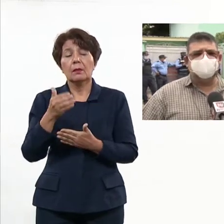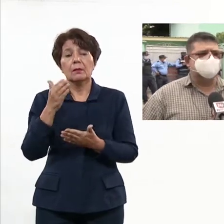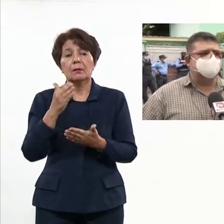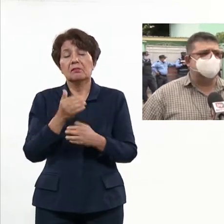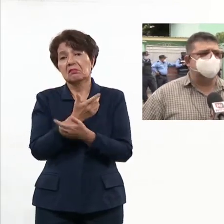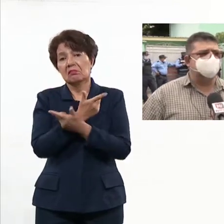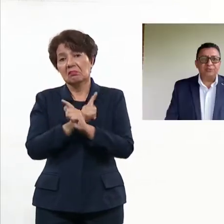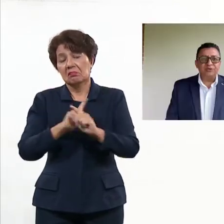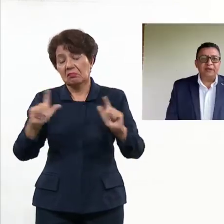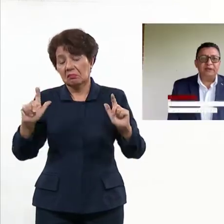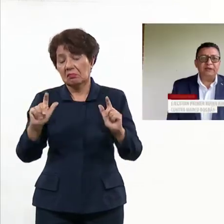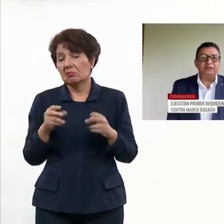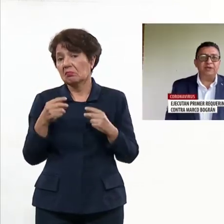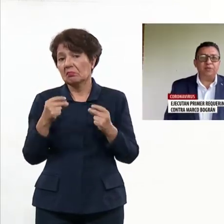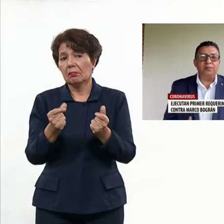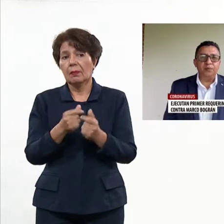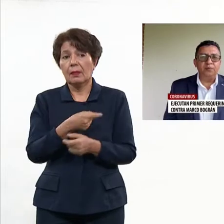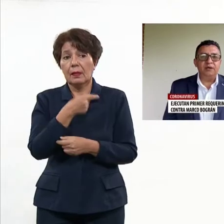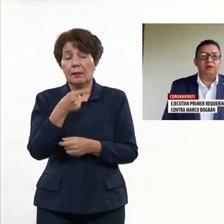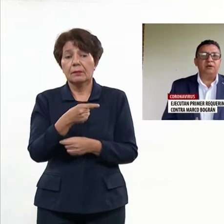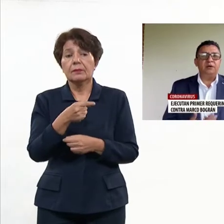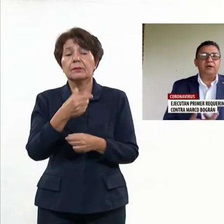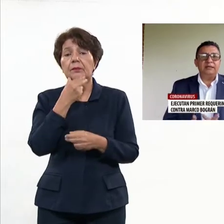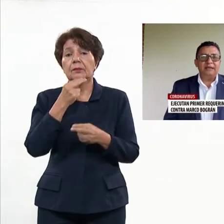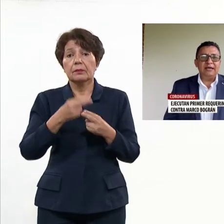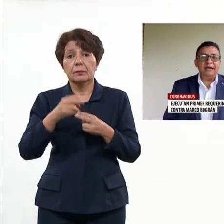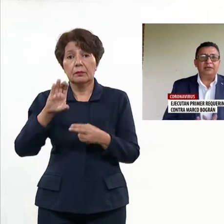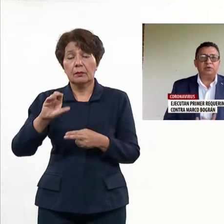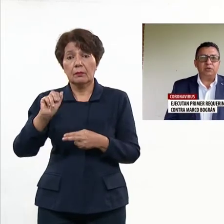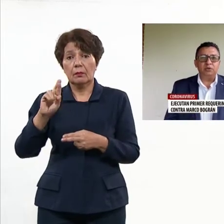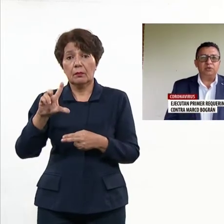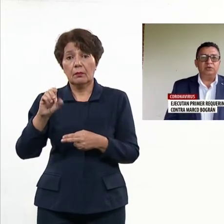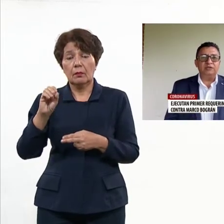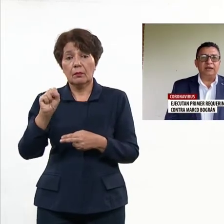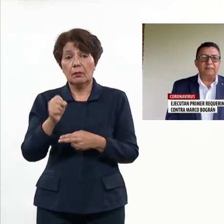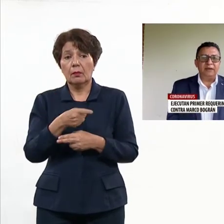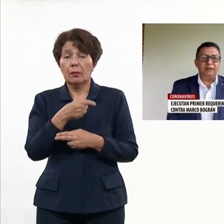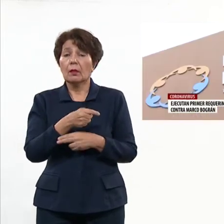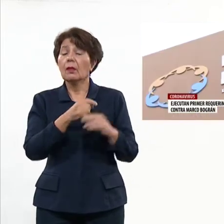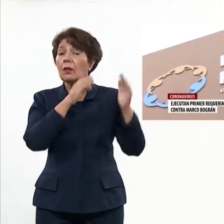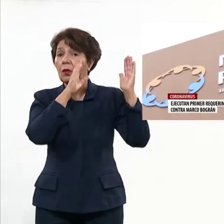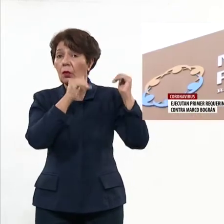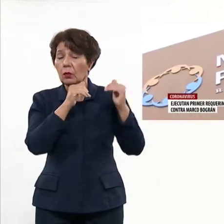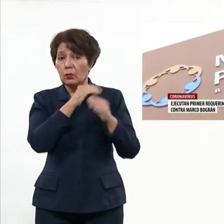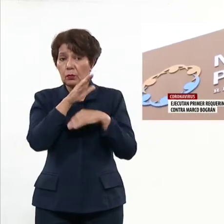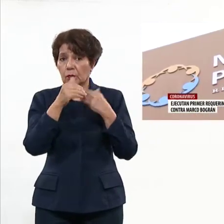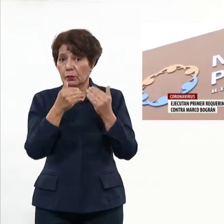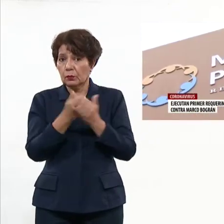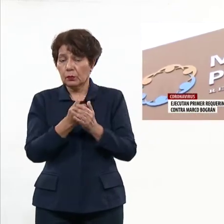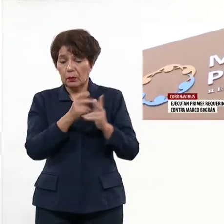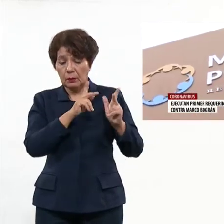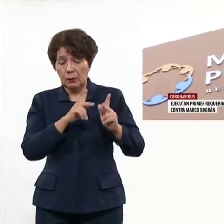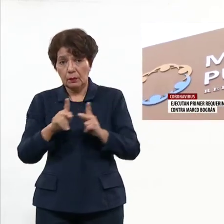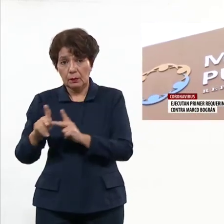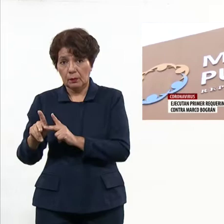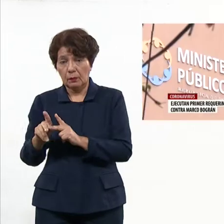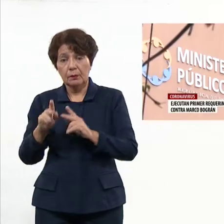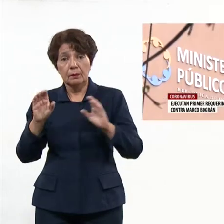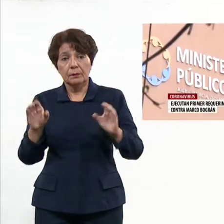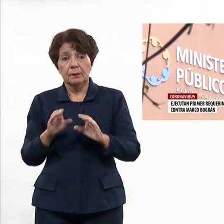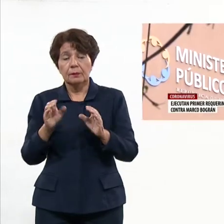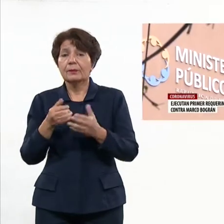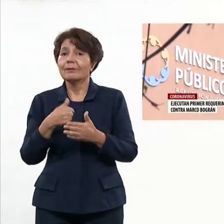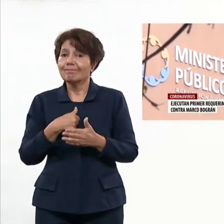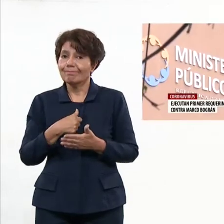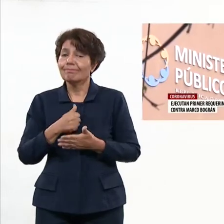salió de libertad al día siguiente carlos hernández como director de la escota espera que las acciones por parte del ministerio público sean en favor del